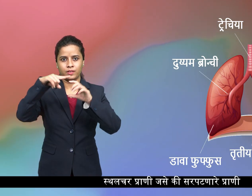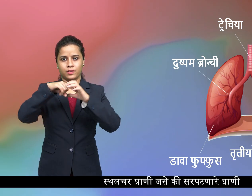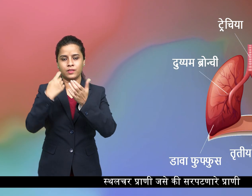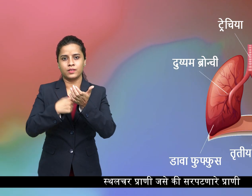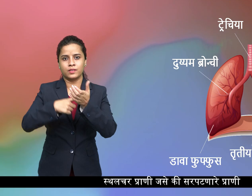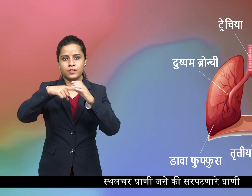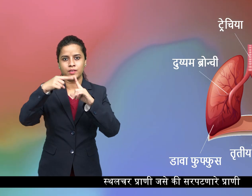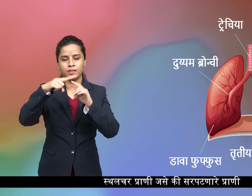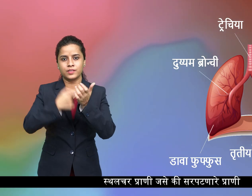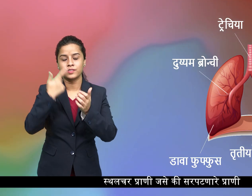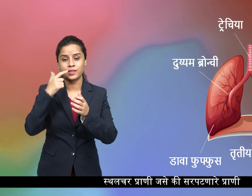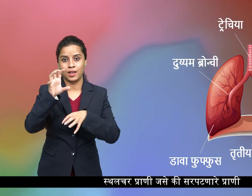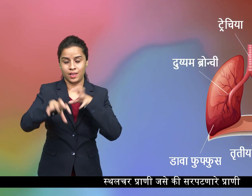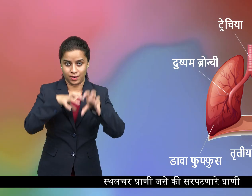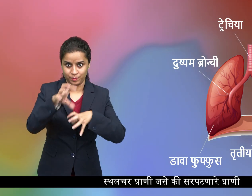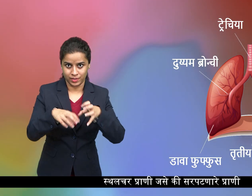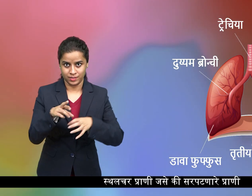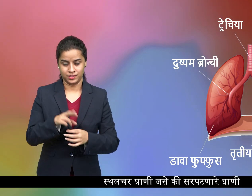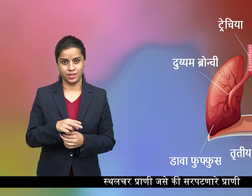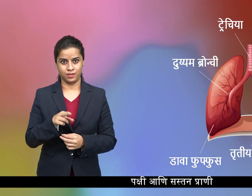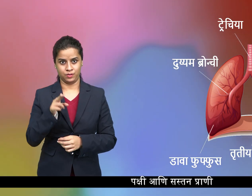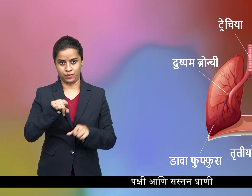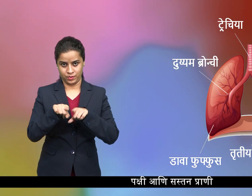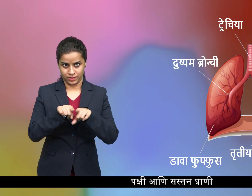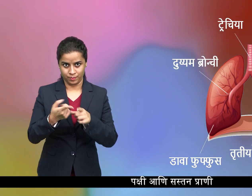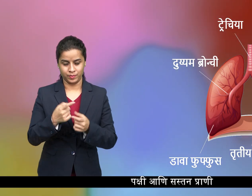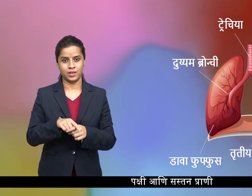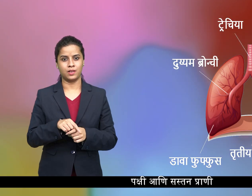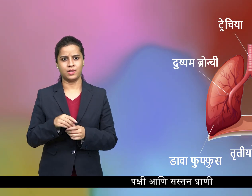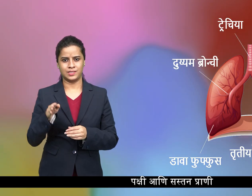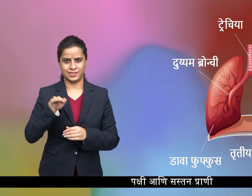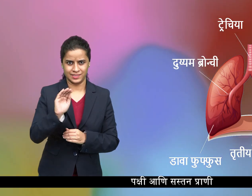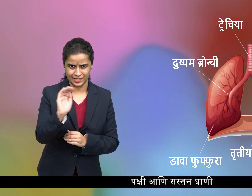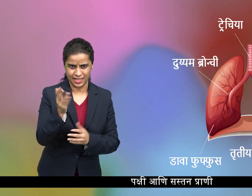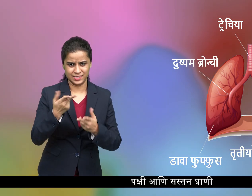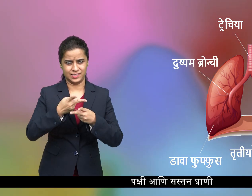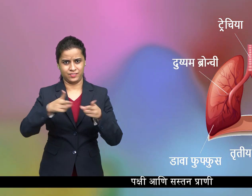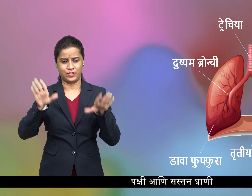स्थलचर प्राणी जसे की सरपटणारे प्राणी, पक्षी आणि सस्तन प्राणी